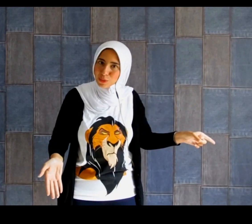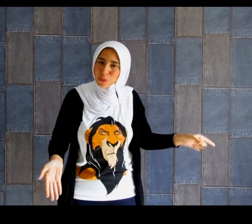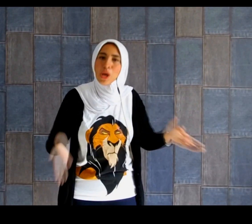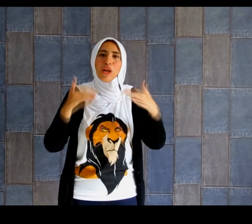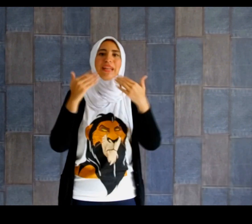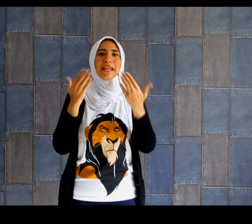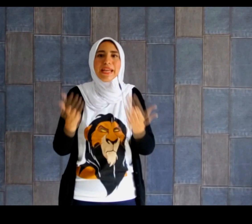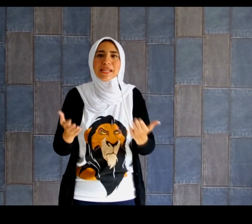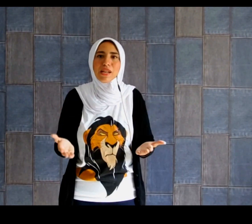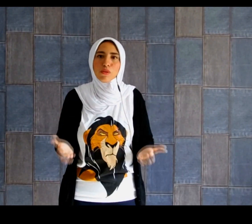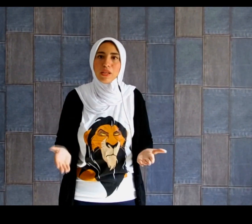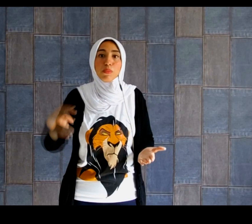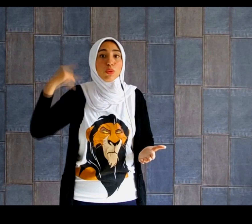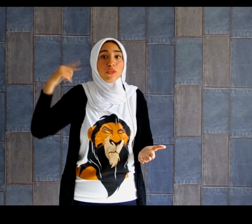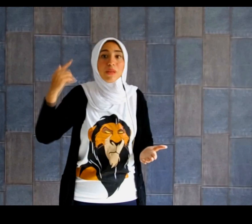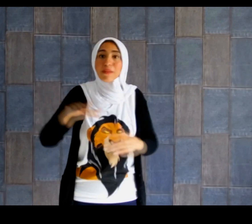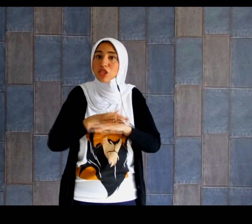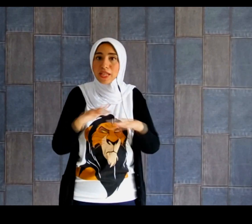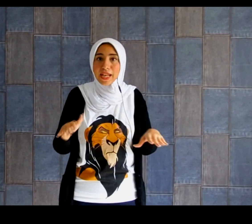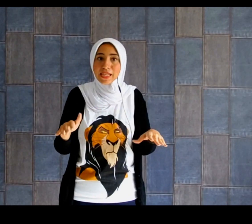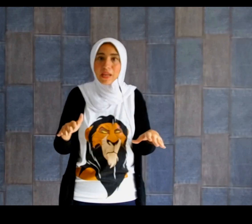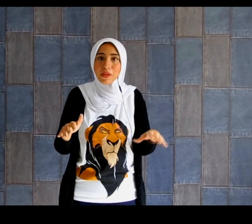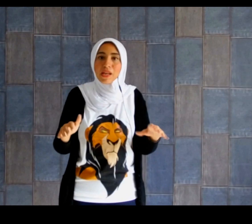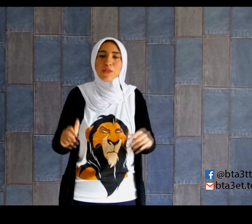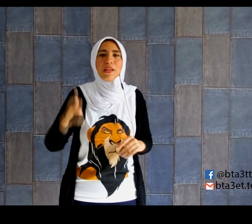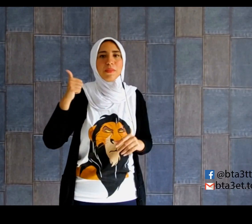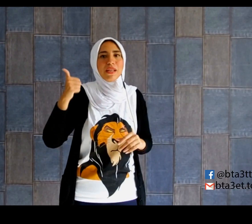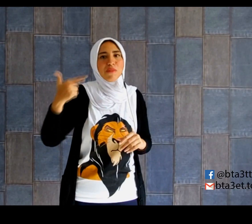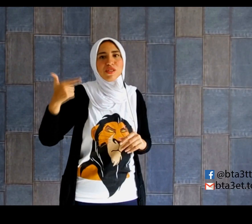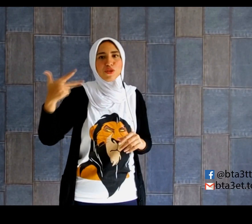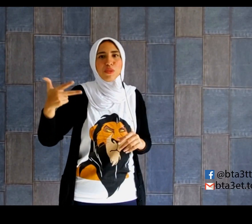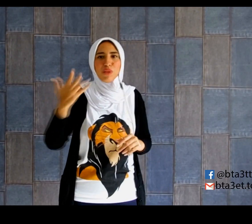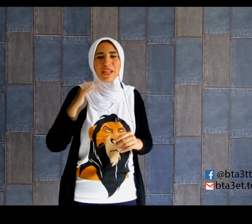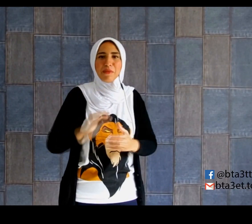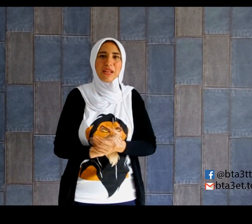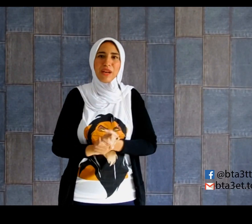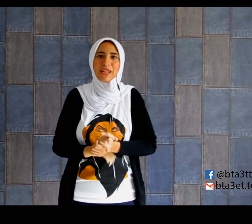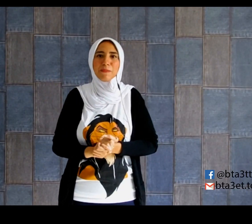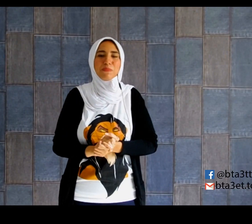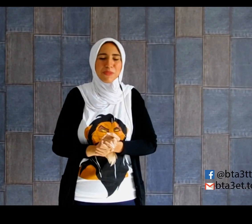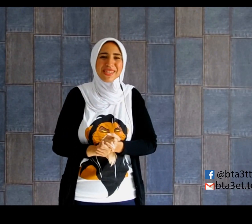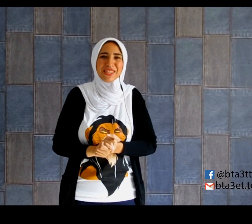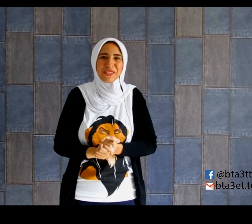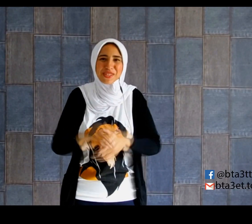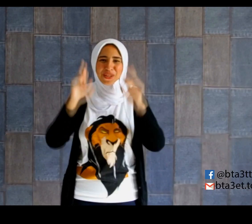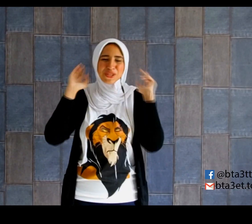هتقوله لو عندك اي اسئلة وجودية بتدور في دماغك مش ليلها اي اجابة سبعنا ميل مسجي كومنت واحنا عنا مهالك في حلقة بس كده خلاص شكرا